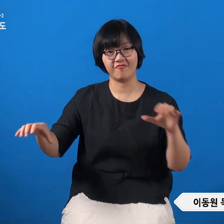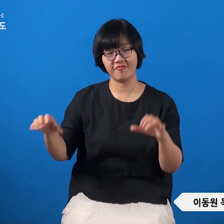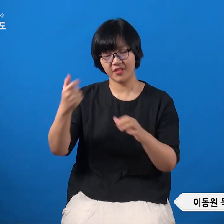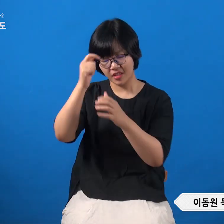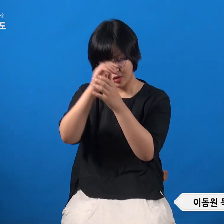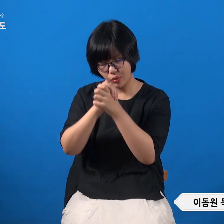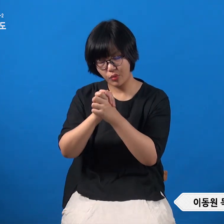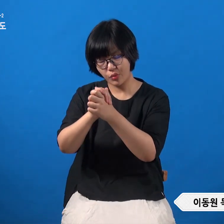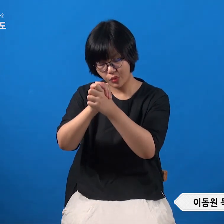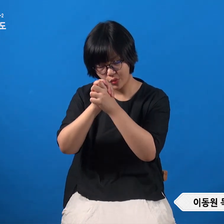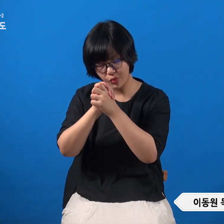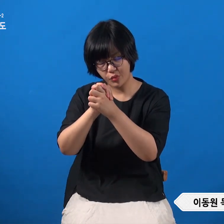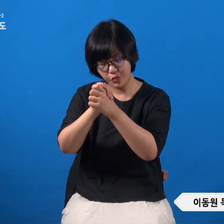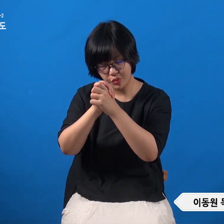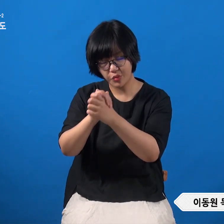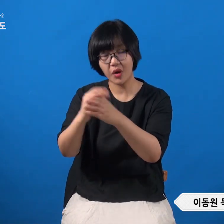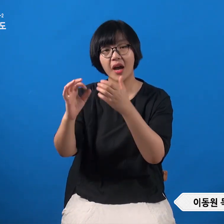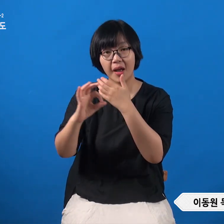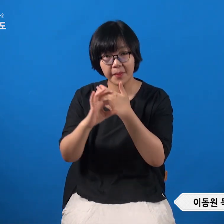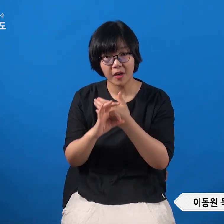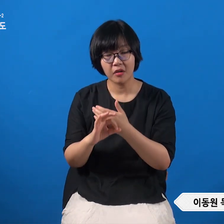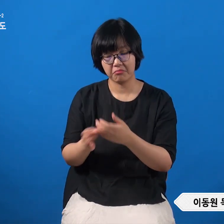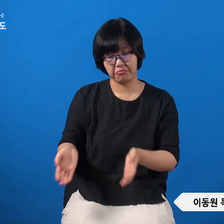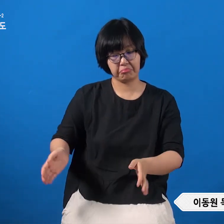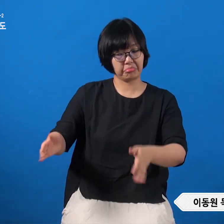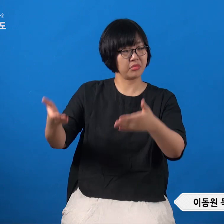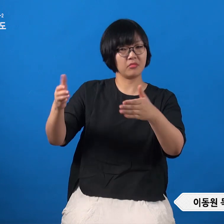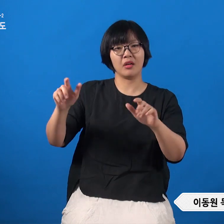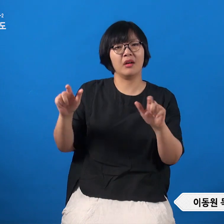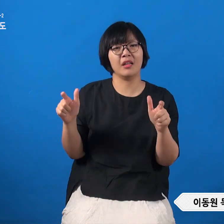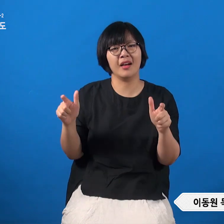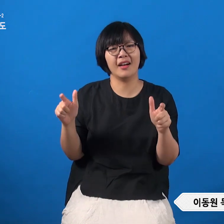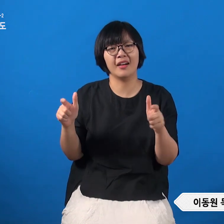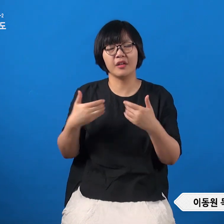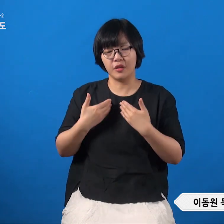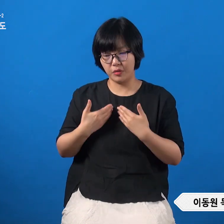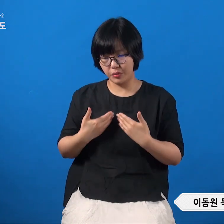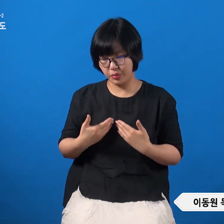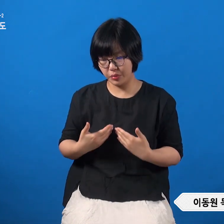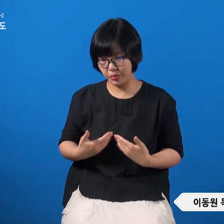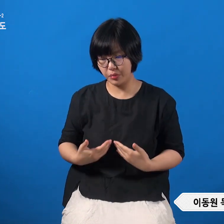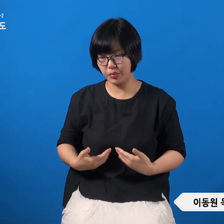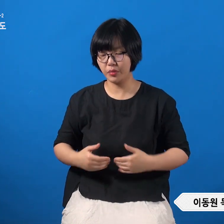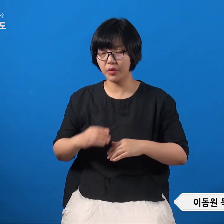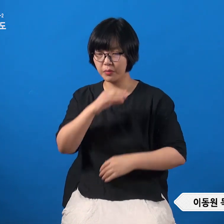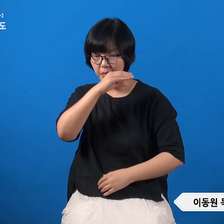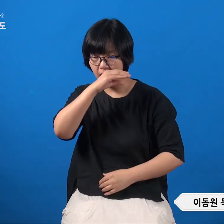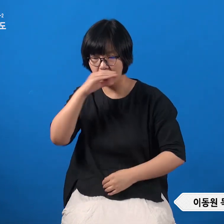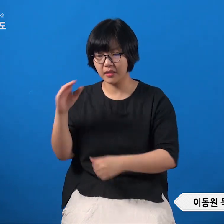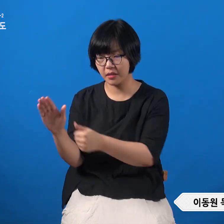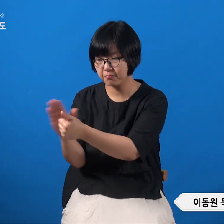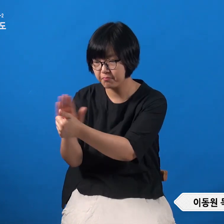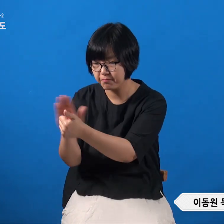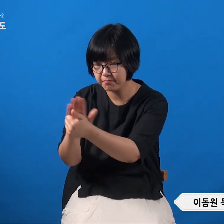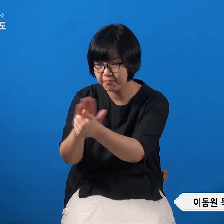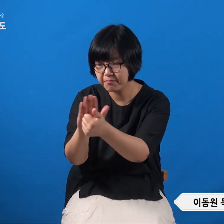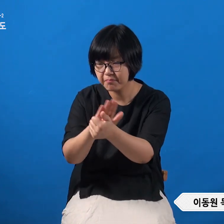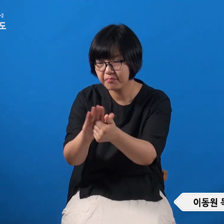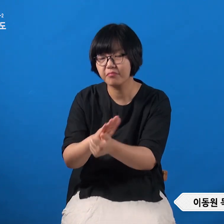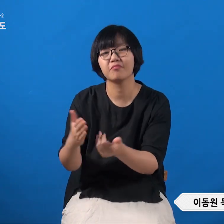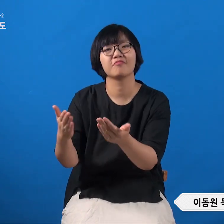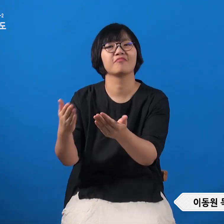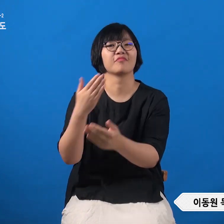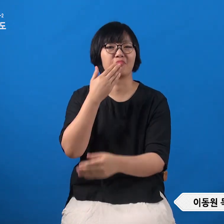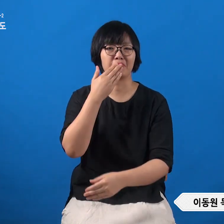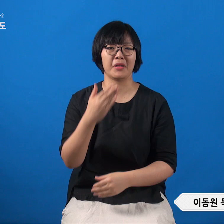우리는 결코 이웃을 가볍게 다루지 않습니다. 진지하고 정중하게 대합니다. 이것이 바로 기도의